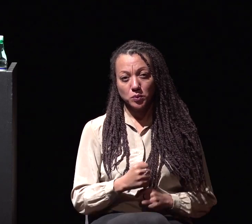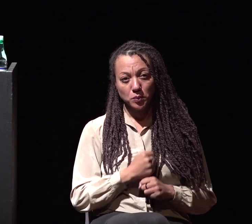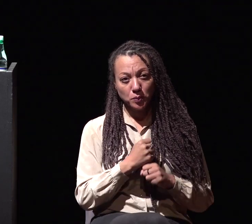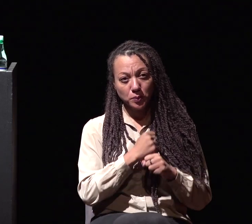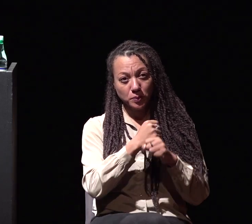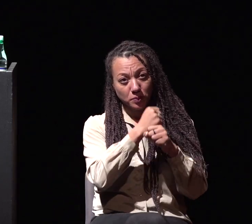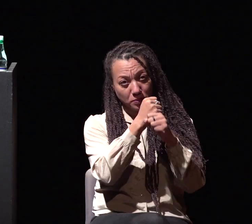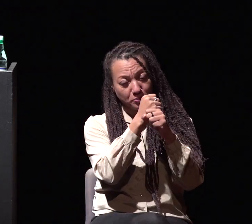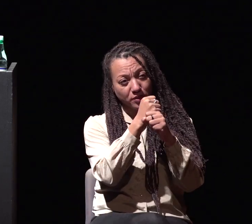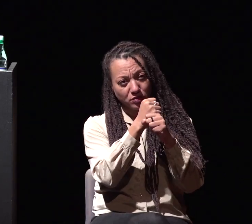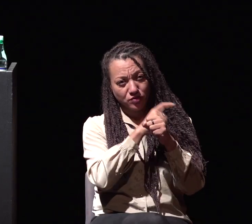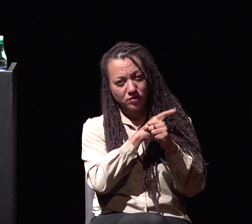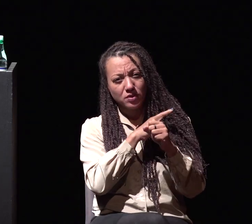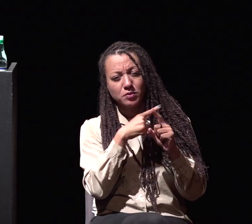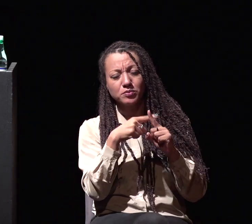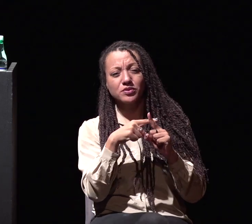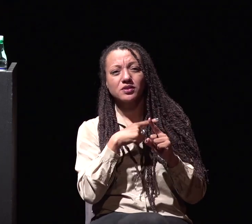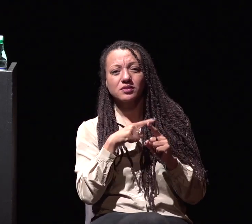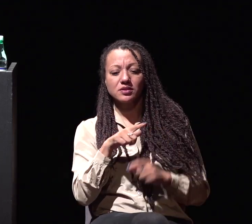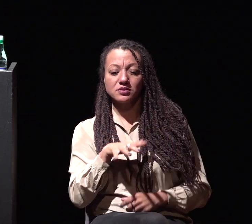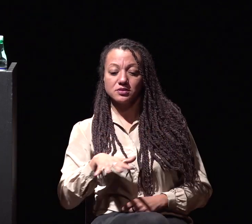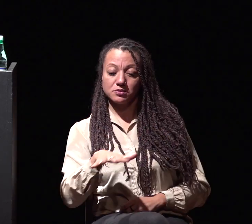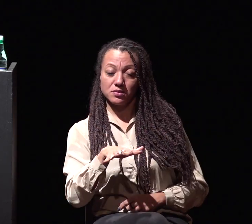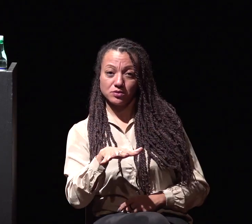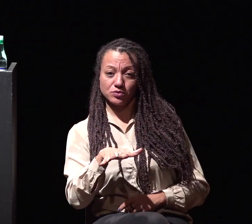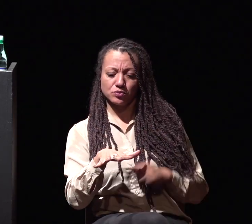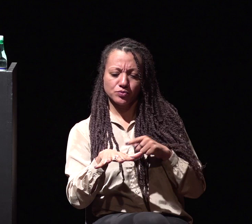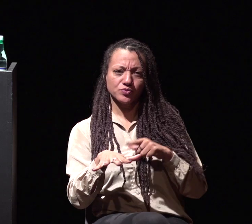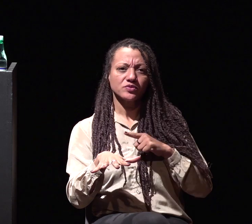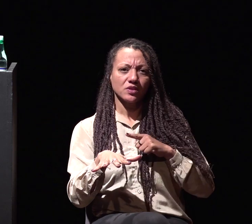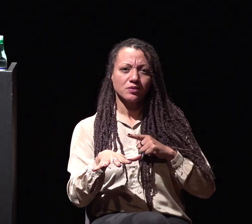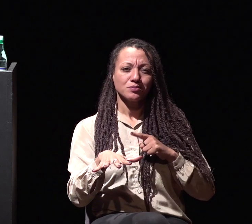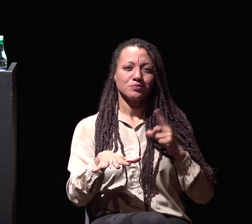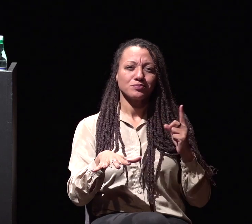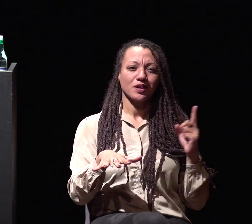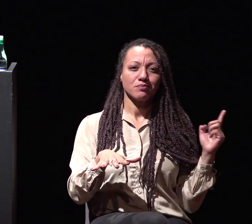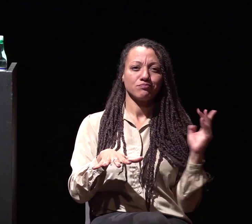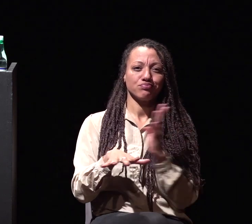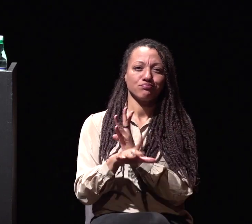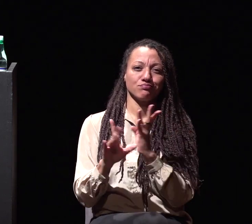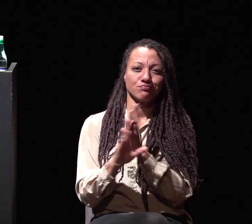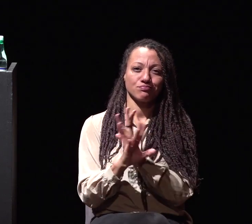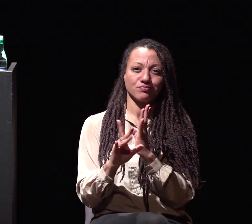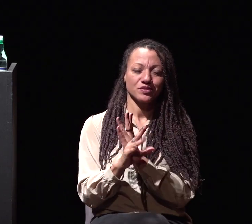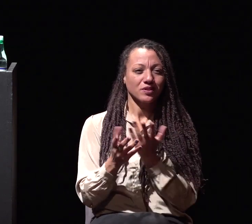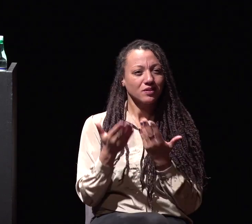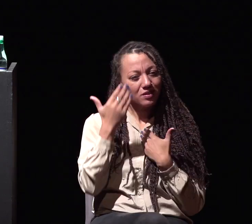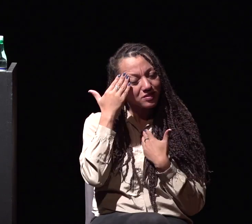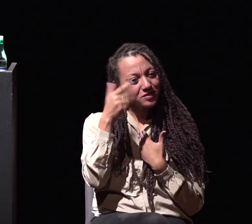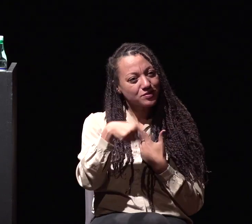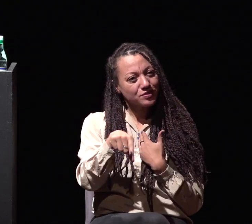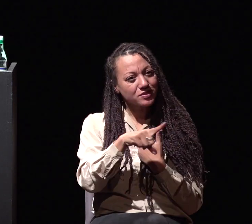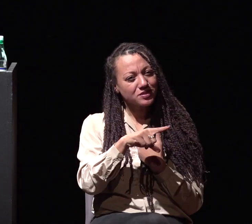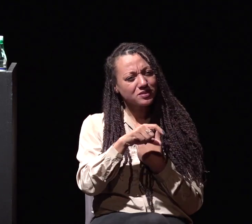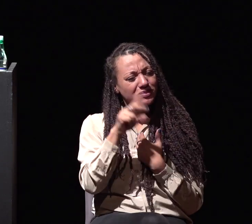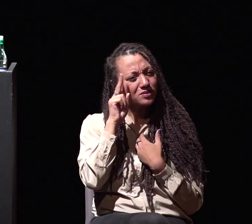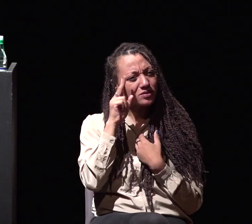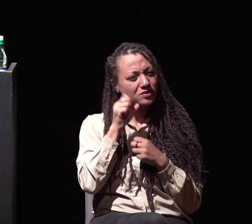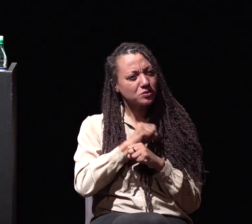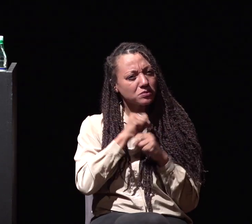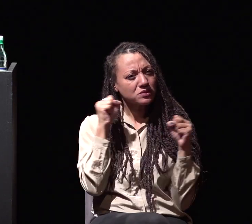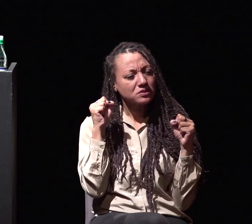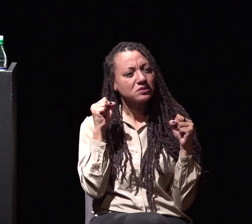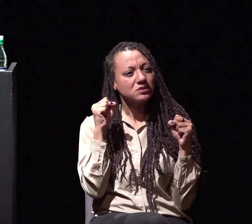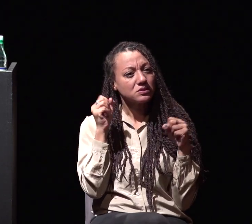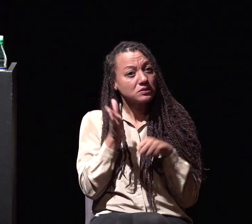tem espaços, e os espaços só existem porque tem gente. Aliás, eu gostaria de agradecer muito ao público que está aqui hoje de manhã cedo, uma segunda-feira de